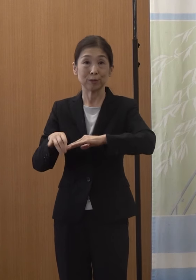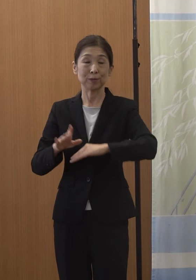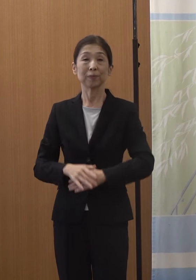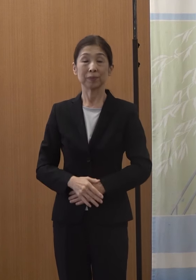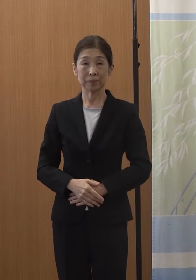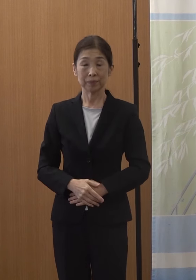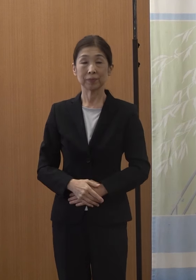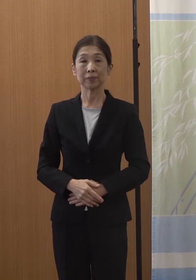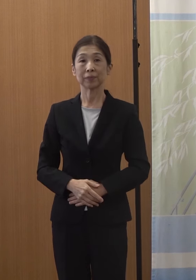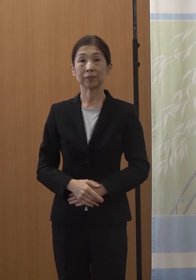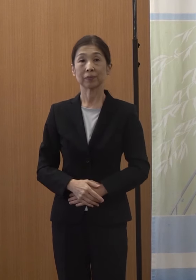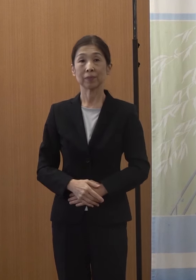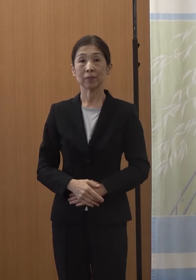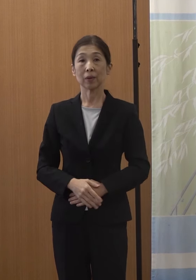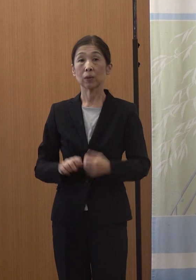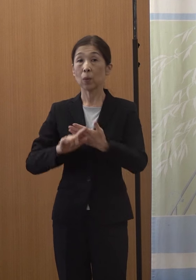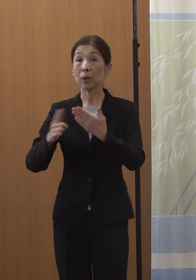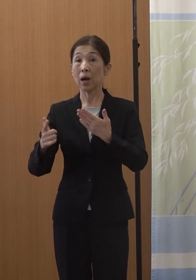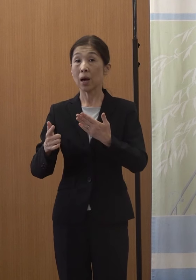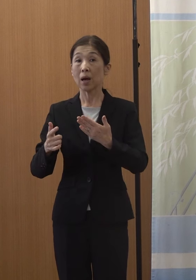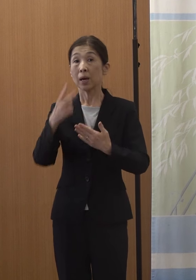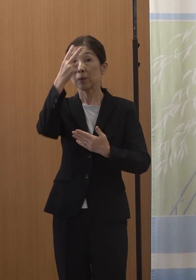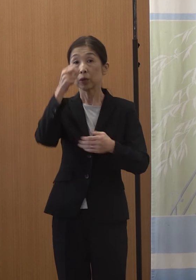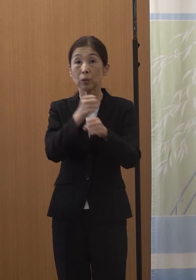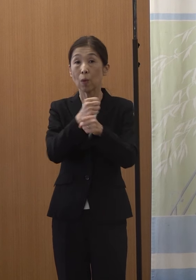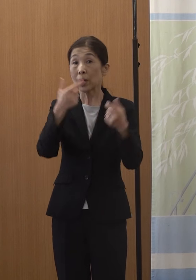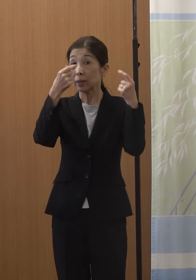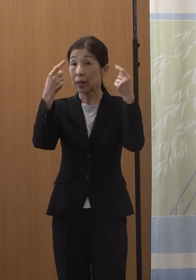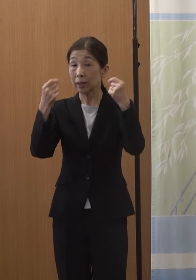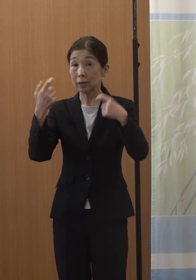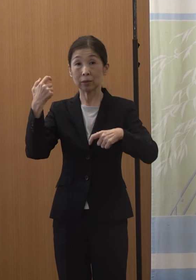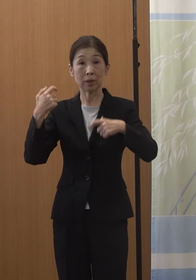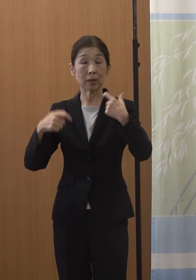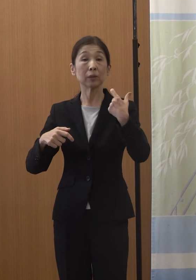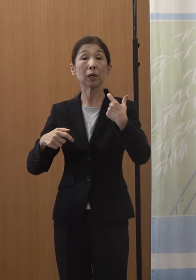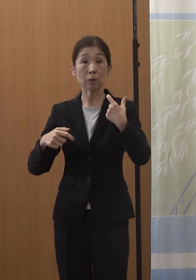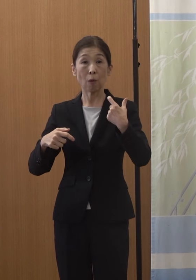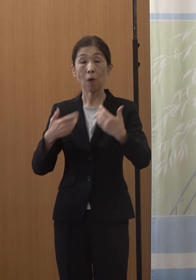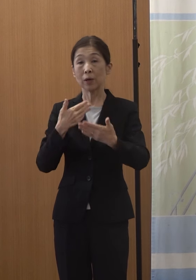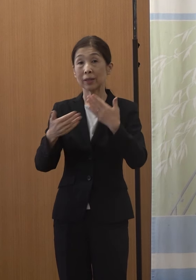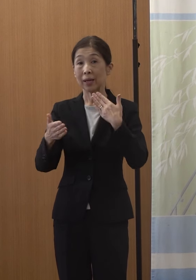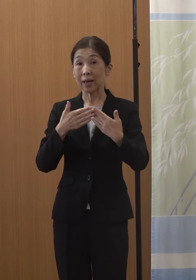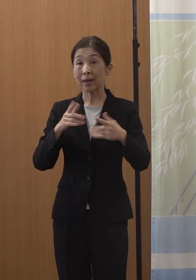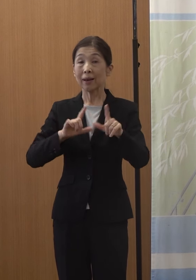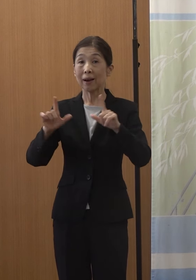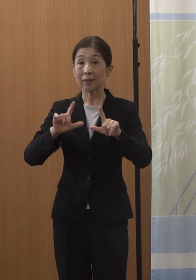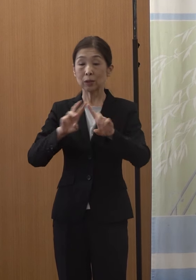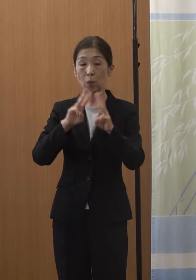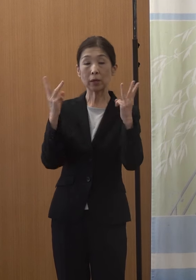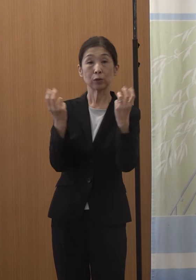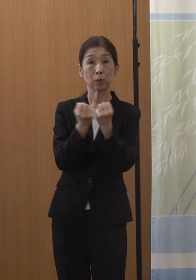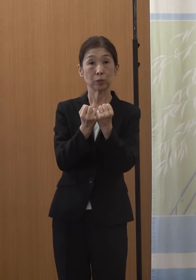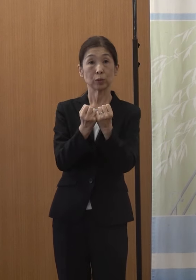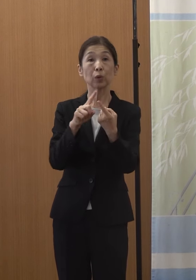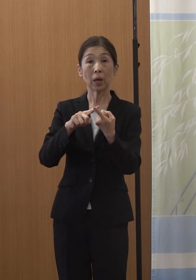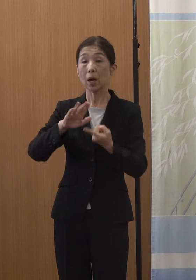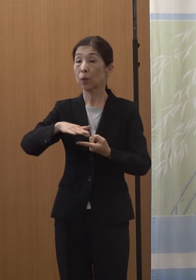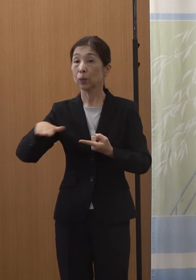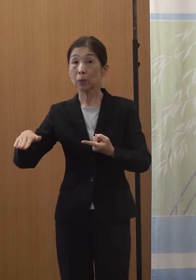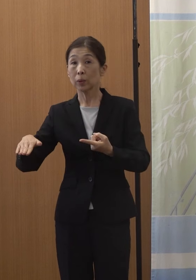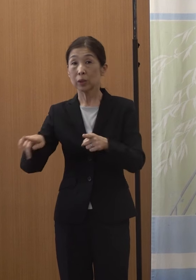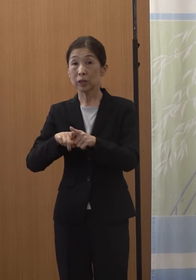。このほか金沢美術工芸大学の学生による体験型のワークショップや子どもたち